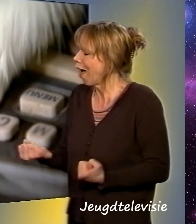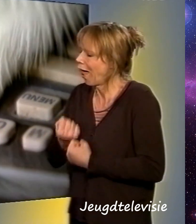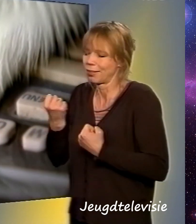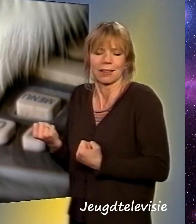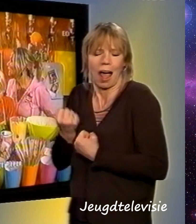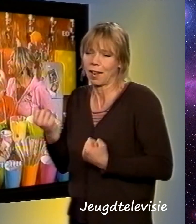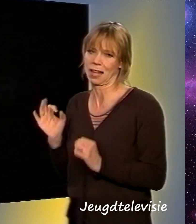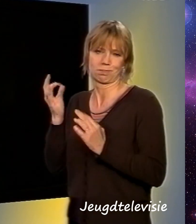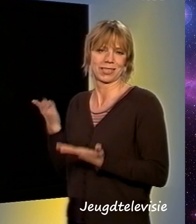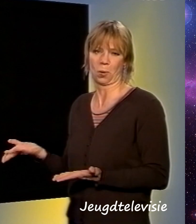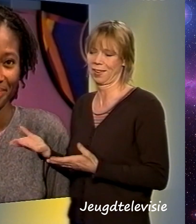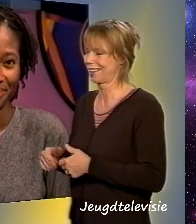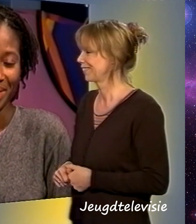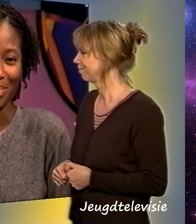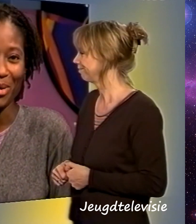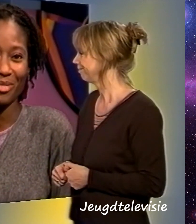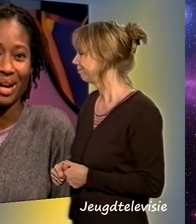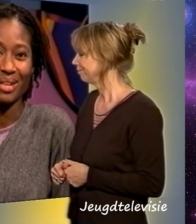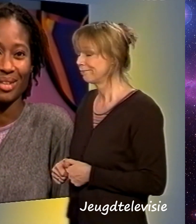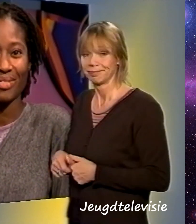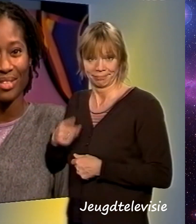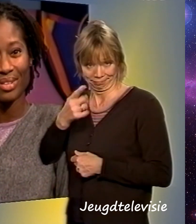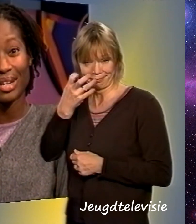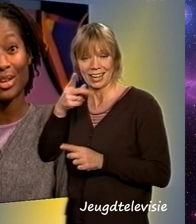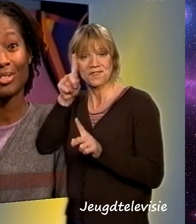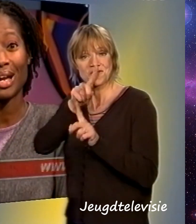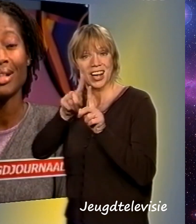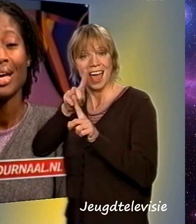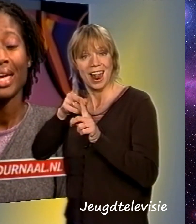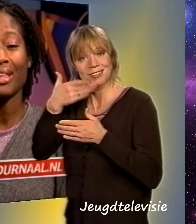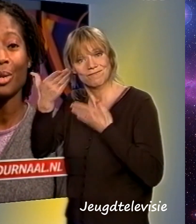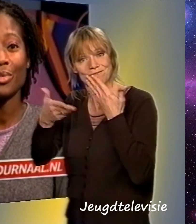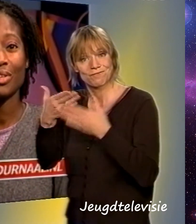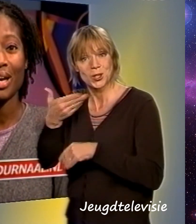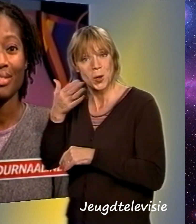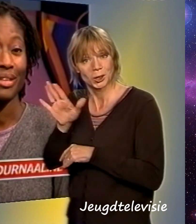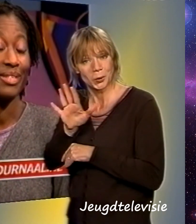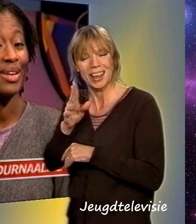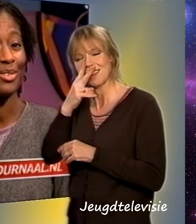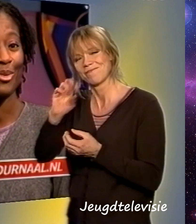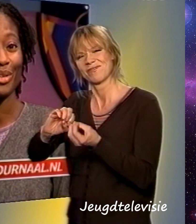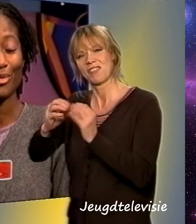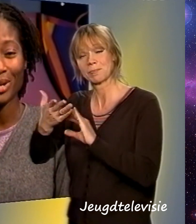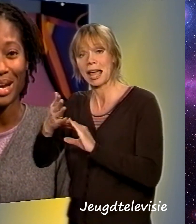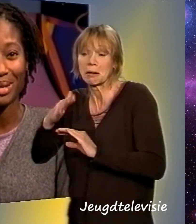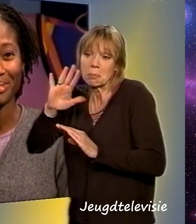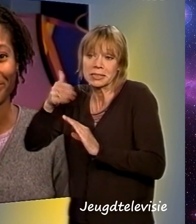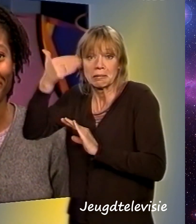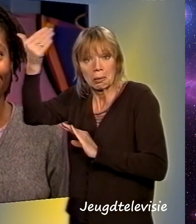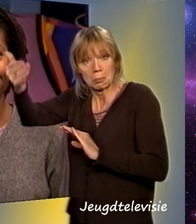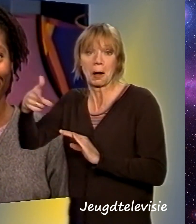bijzonder heb jij ook een verhaal dat je kwijt wilt aan het jeugdjournaal kijk dan op onze site en wie weet kom je voor de